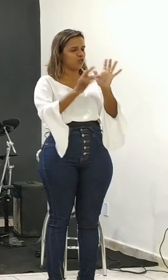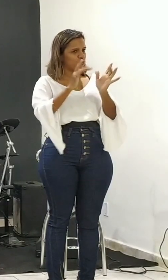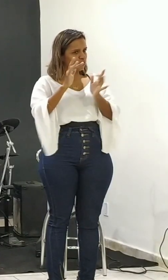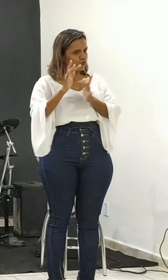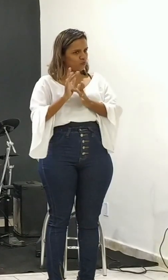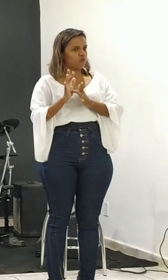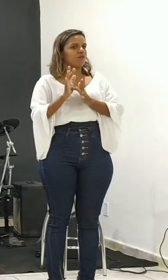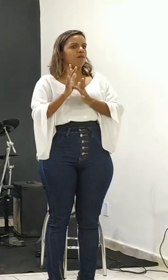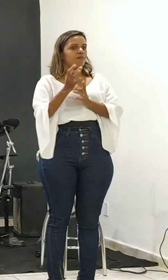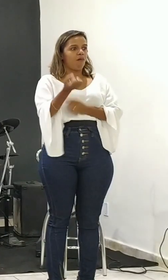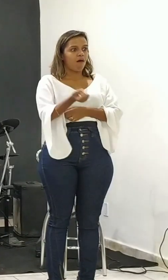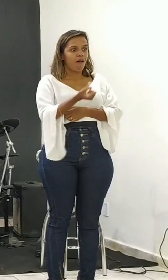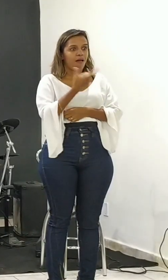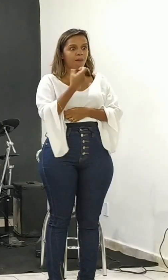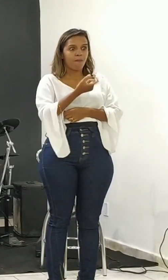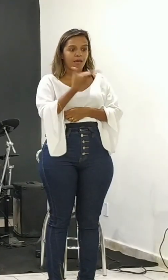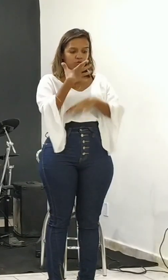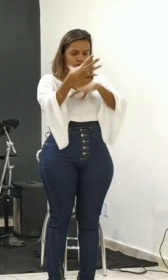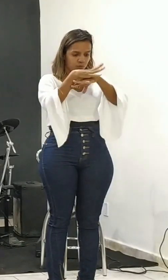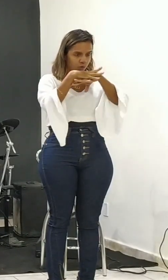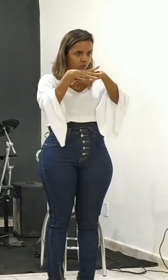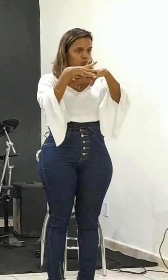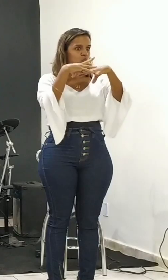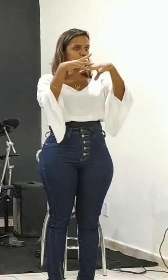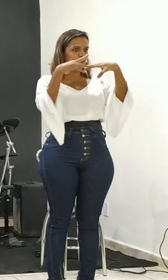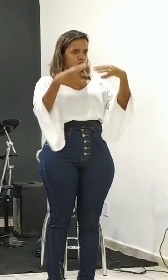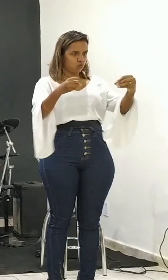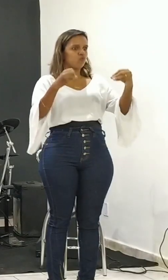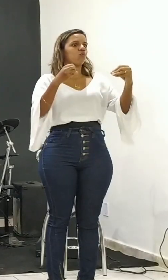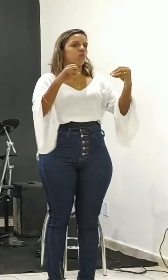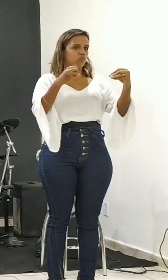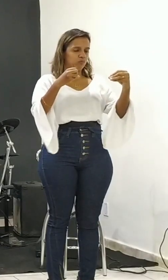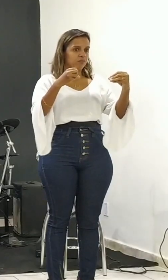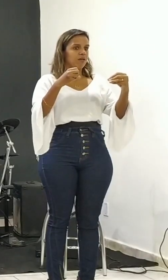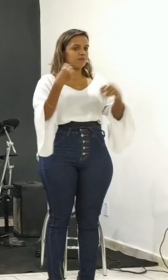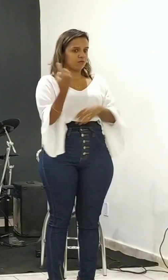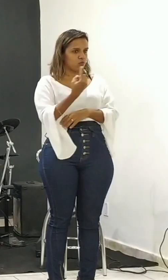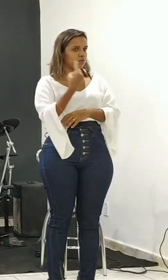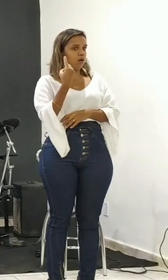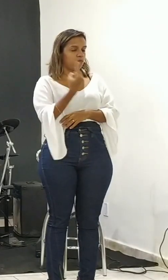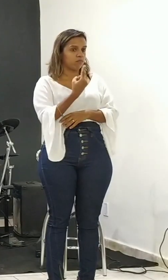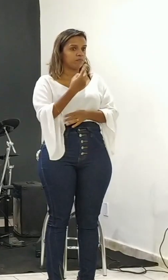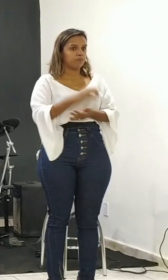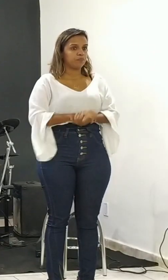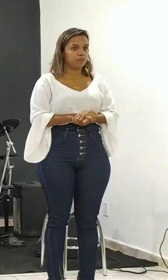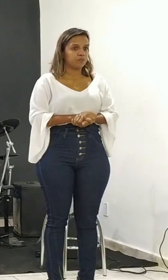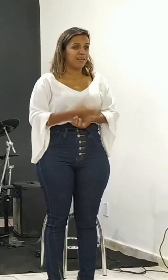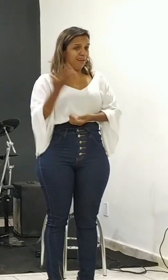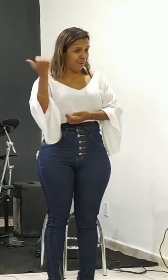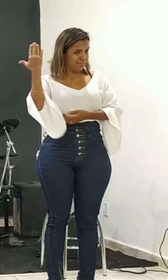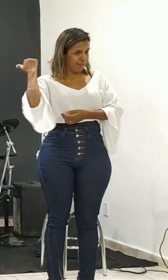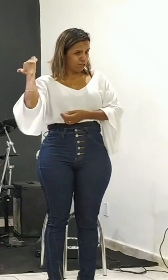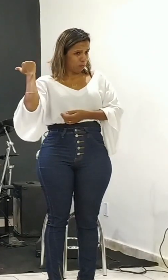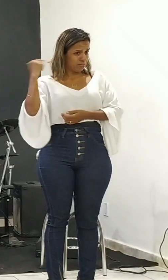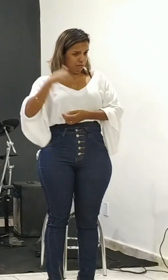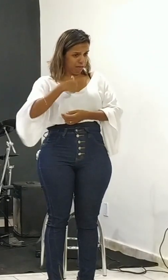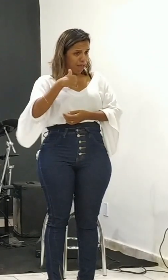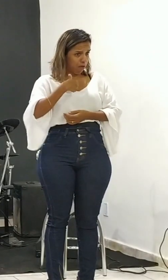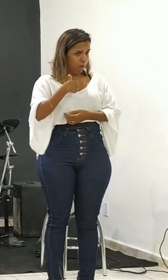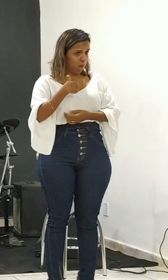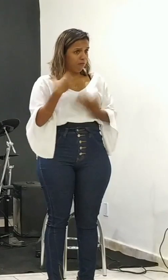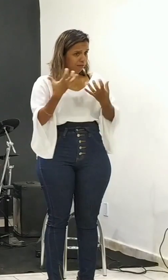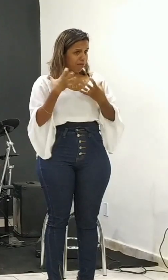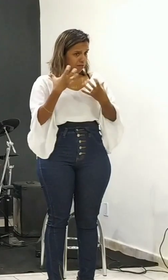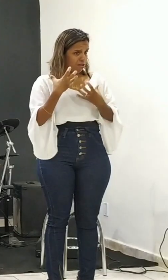o remédio para a cura definitiva dessa solidão. Eu lá atrás eu queria viver sozinho e achava bom